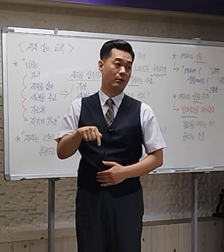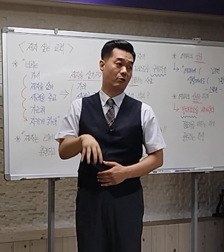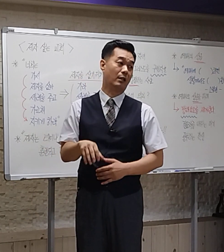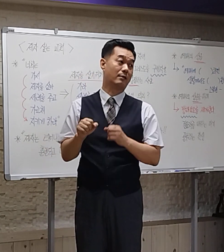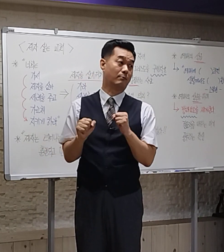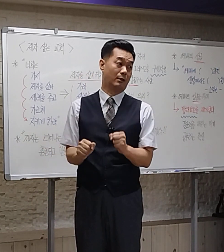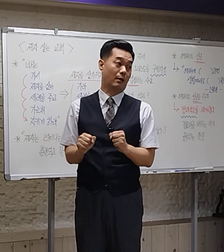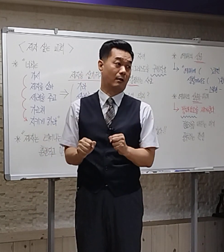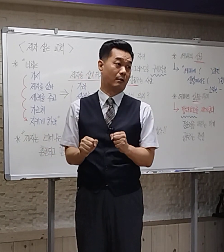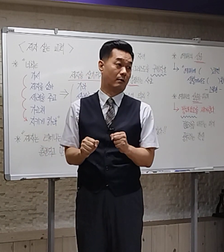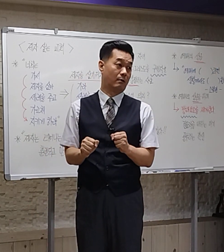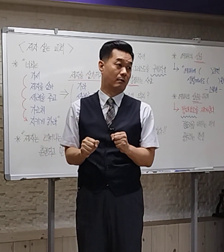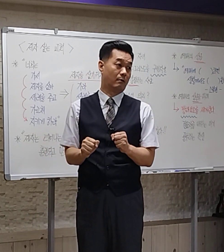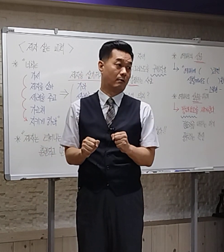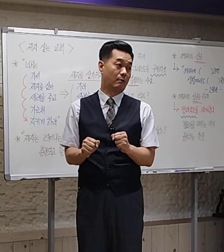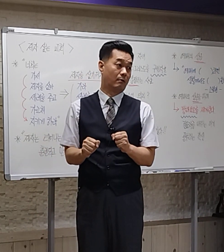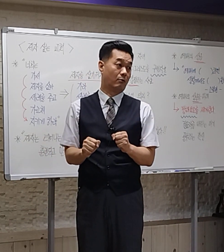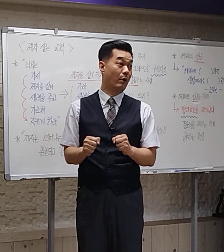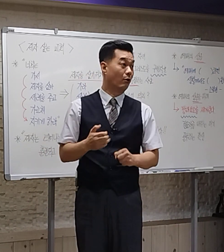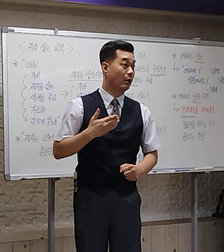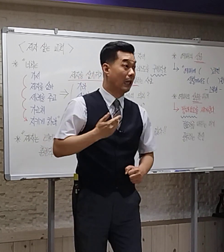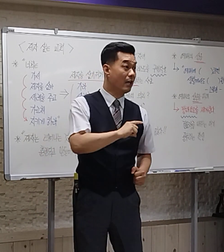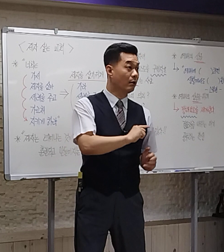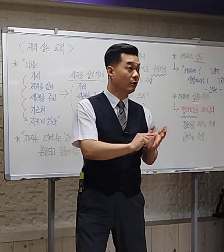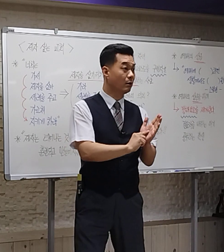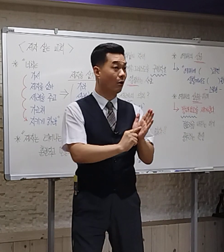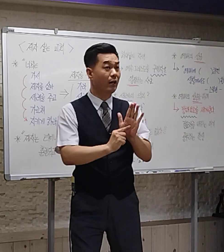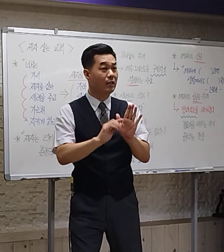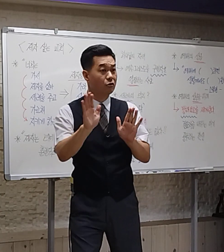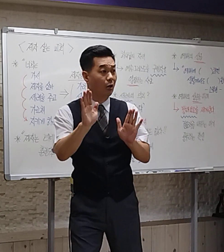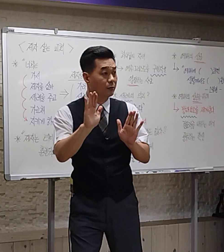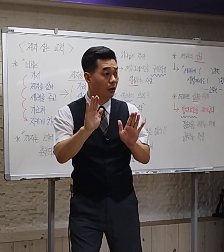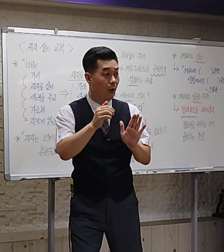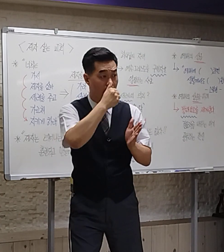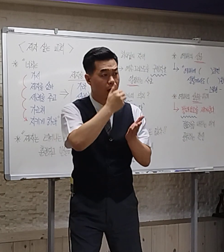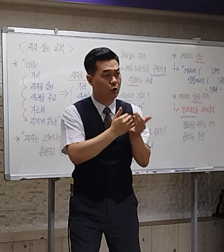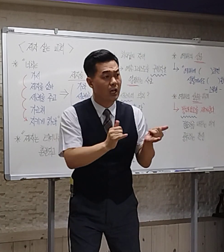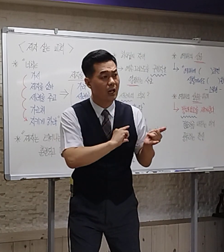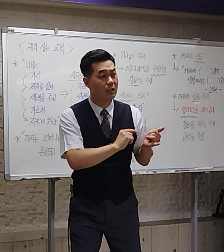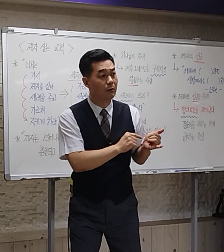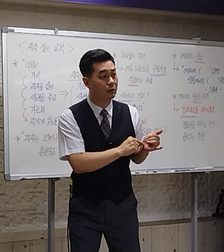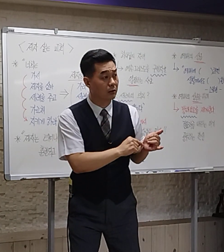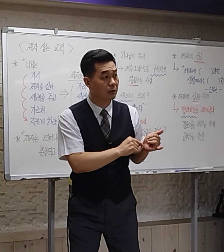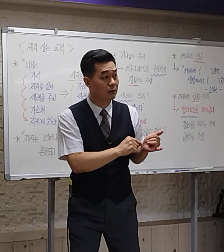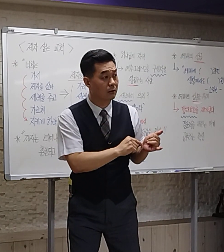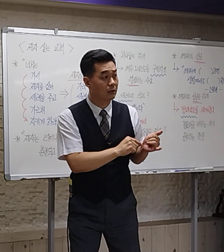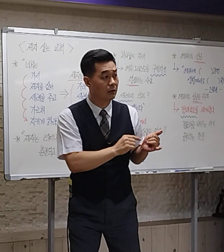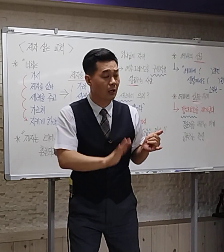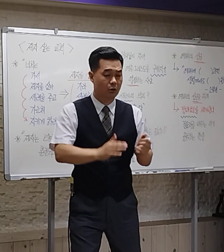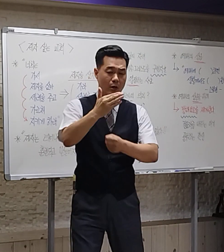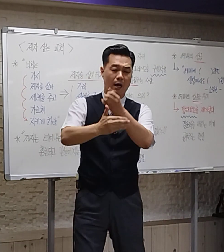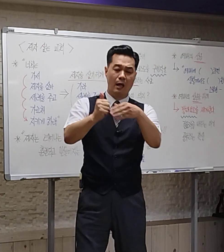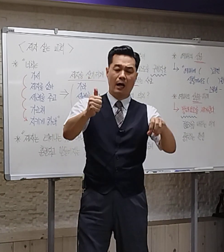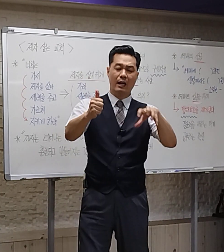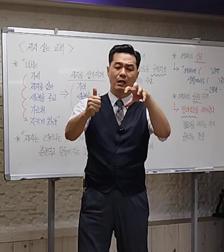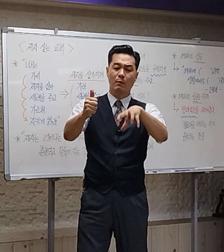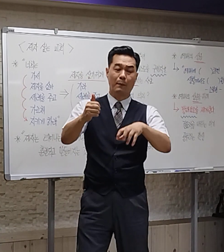여기 있습니다. 왜요? 내 이름은 꺼낼 수가 없어요. 왜? 죄인의 이름이거든. 그러나 하나님